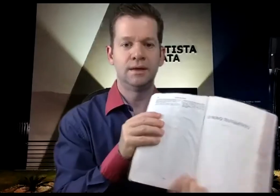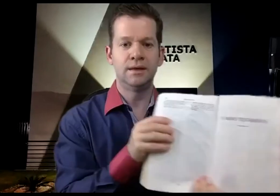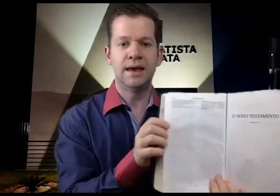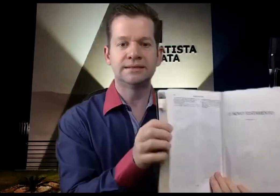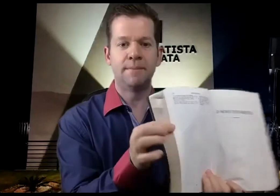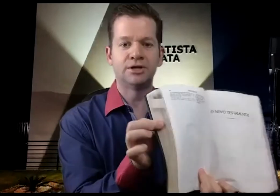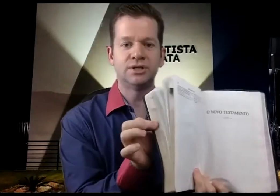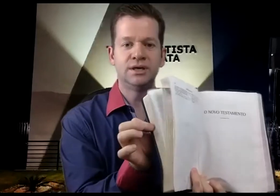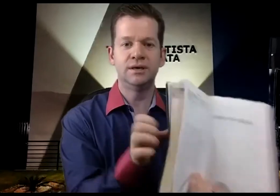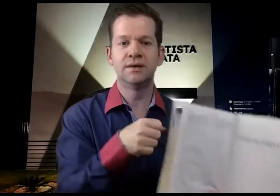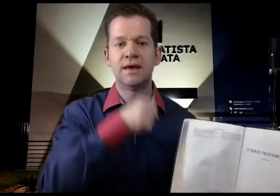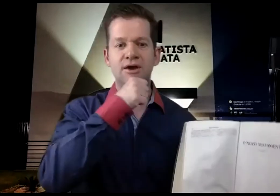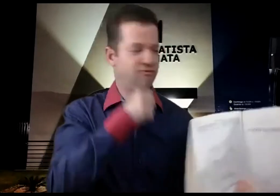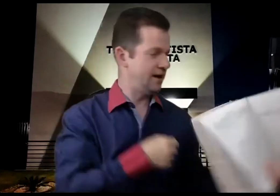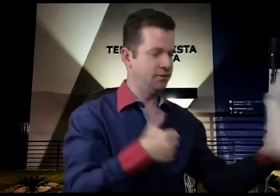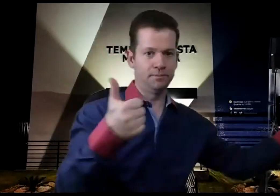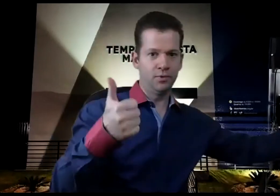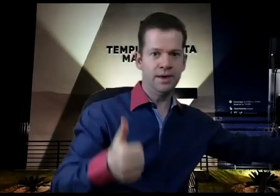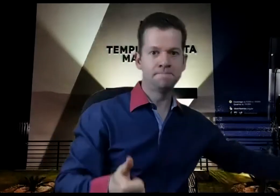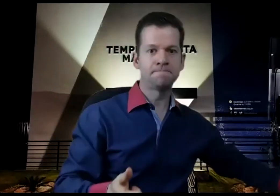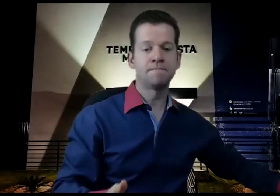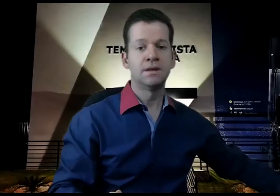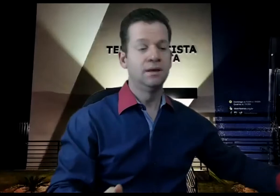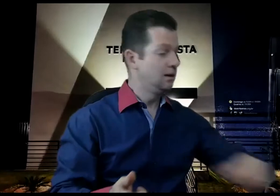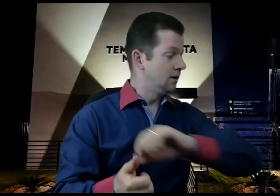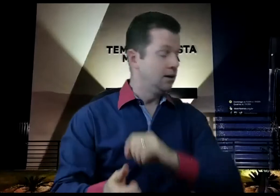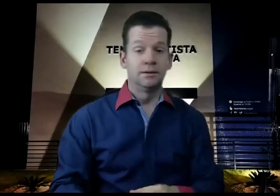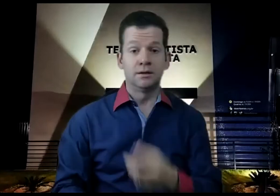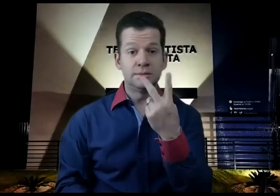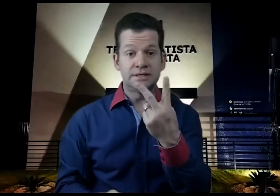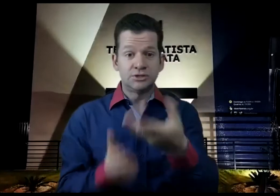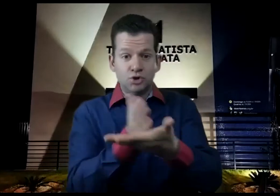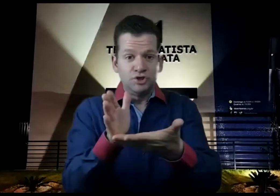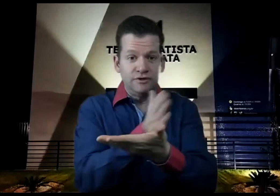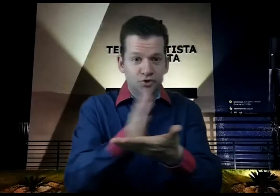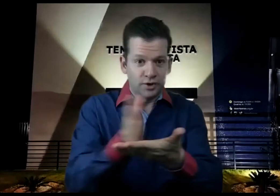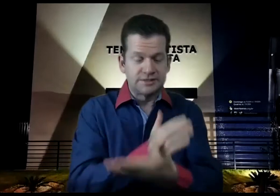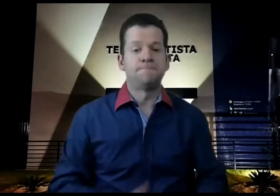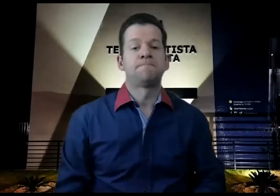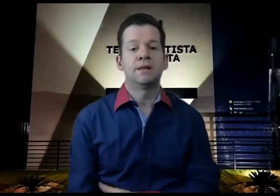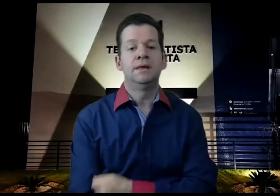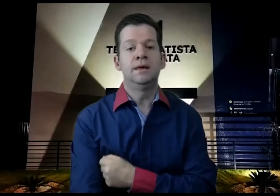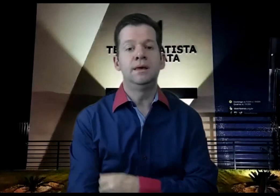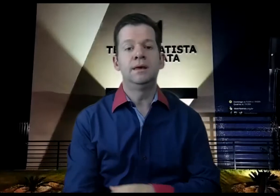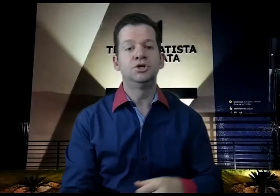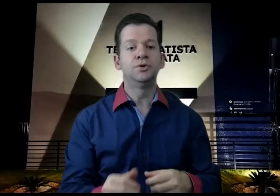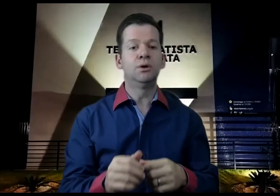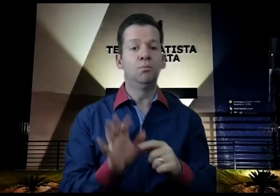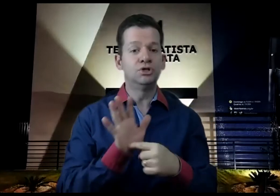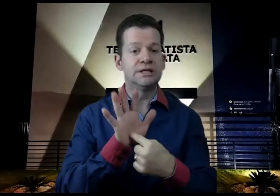E essa parte aqui é o Velho, ok? Então, nós temos essas duas divisões. E deixa eu, então,